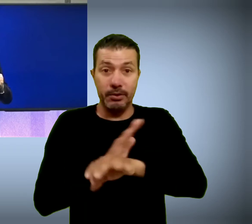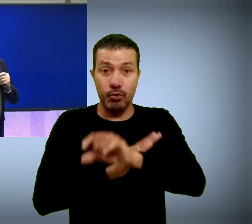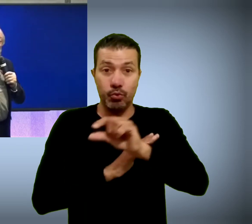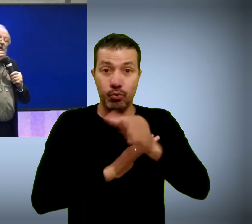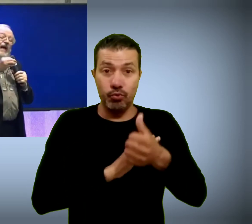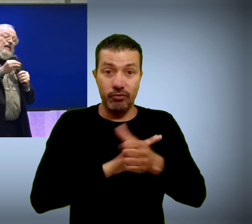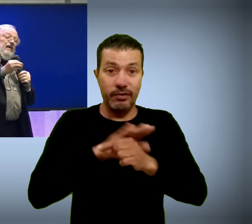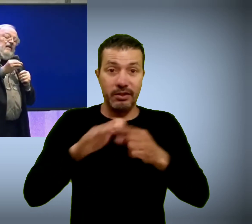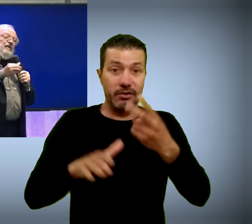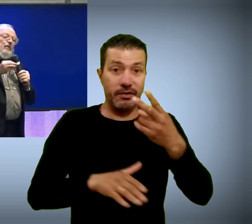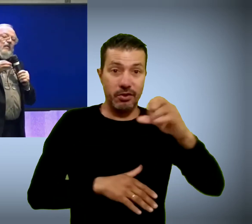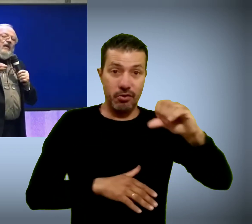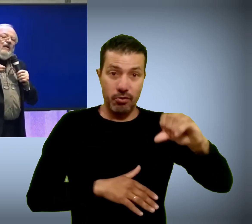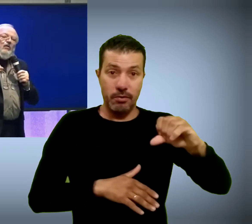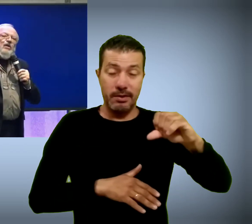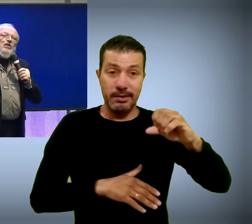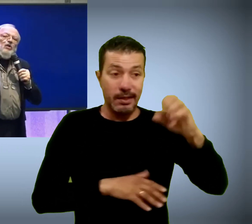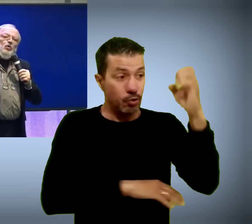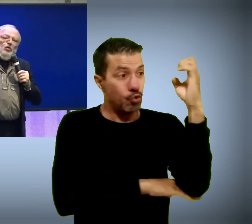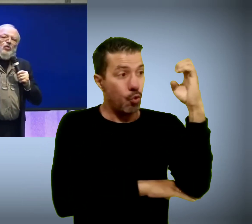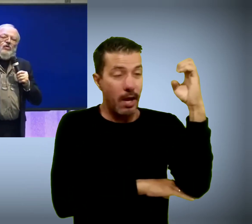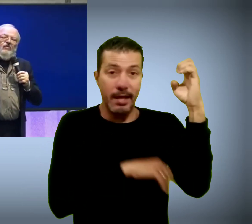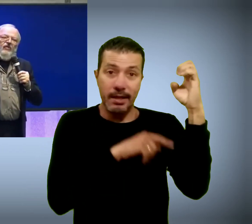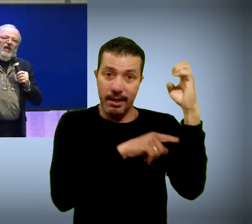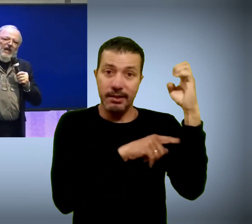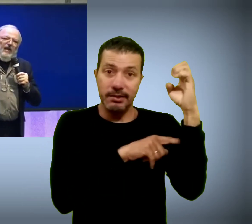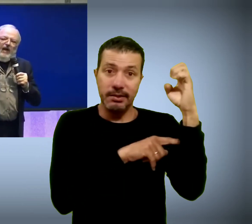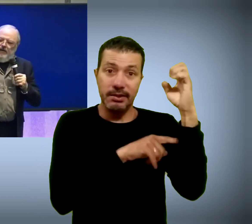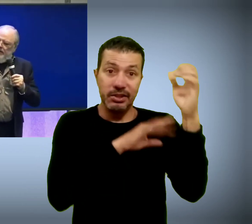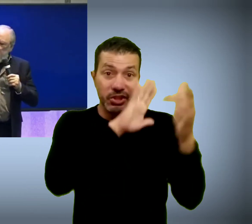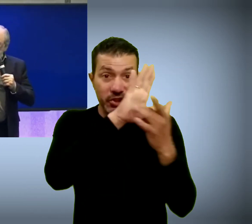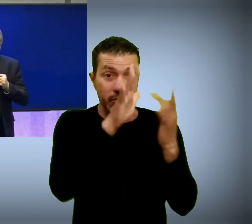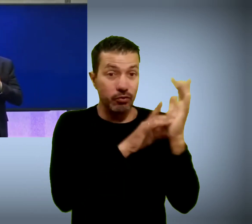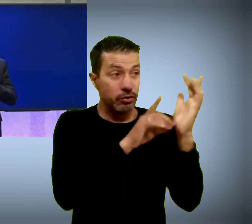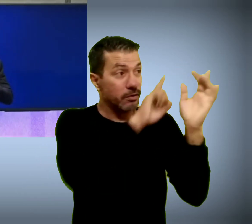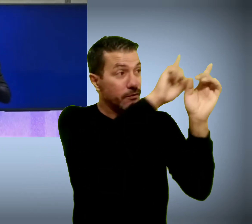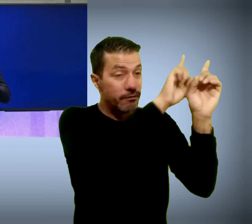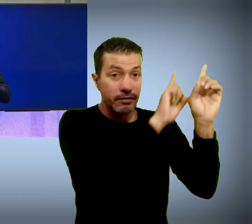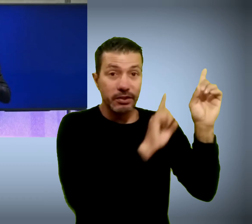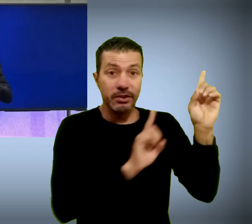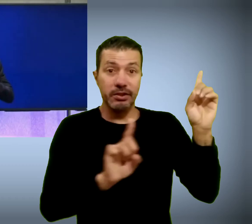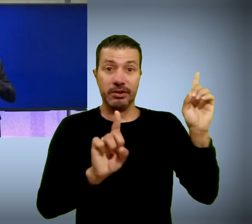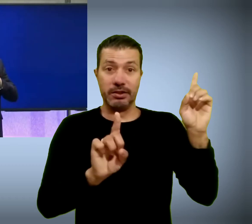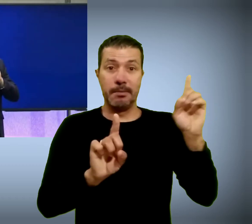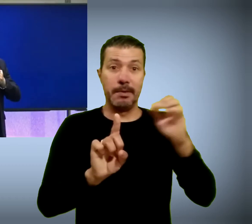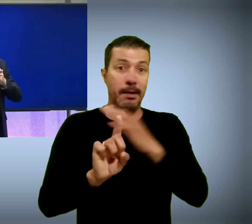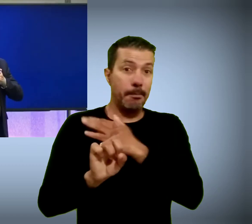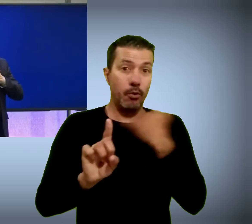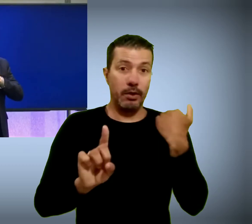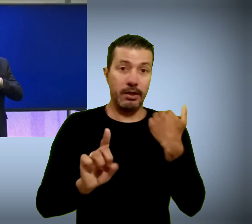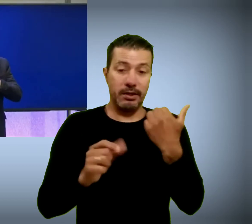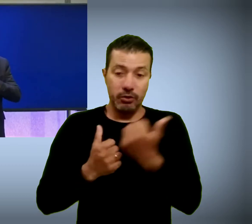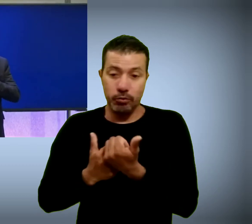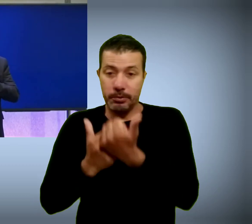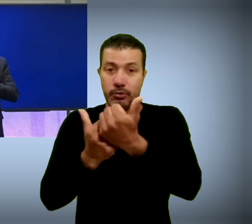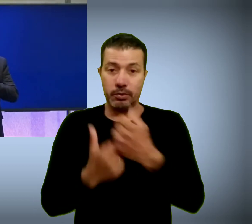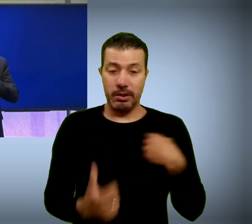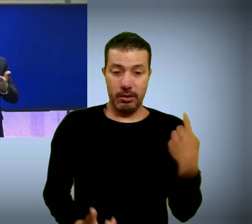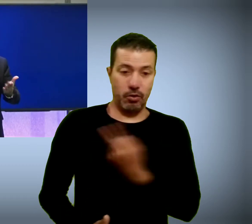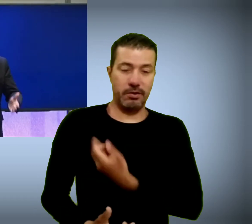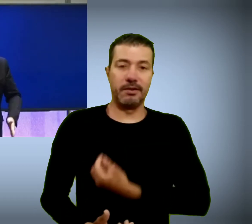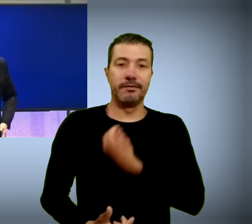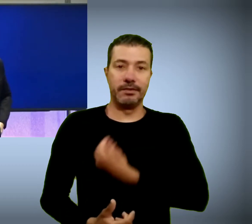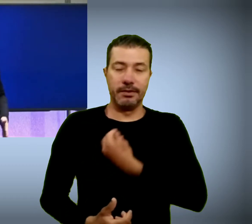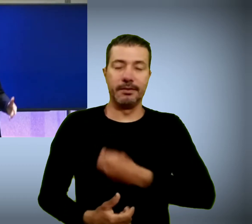Então, desde o Éden está prometido que Jesus viria para morrer em nosso lugar. Sabe por que tinha